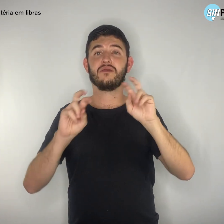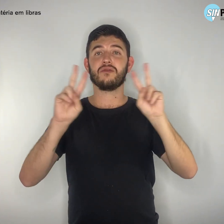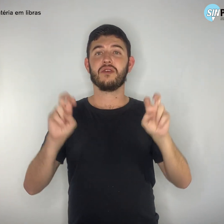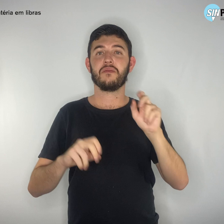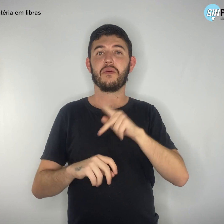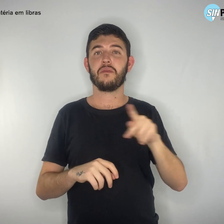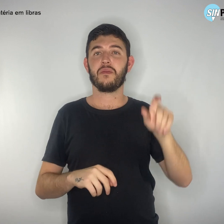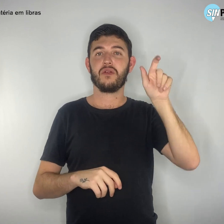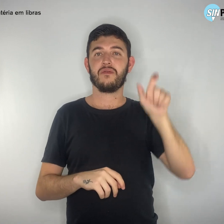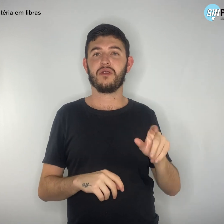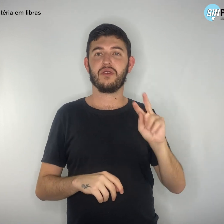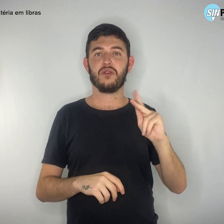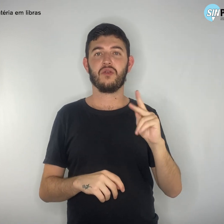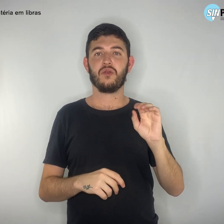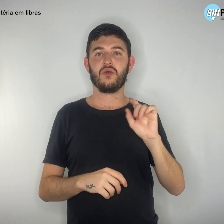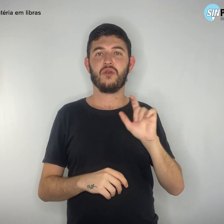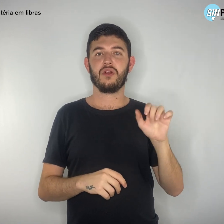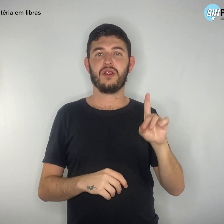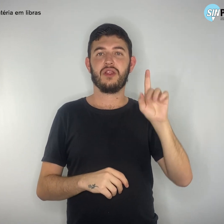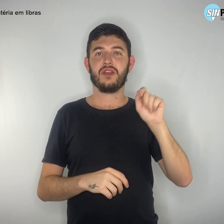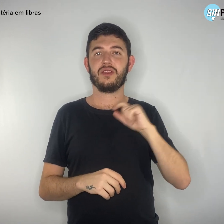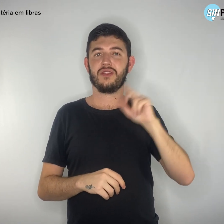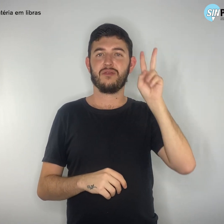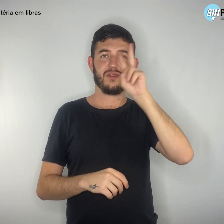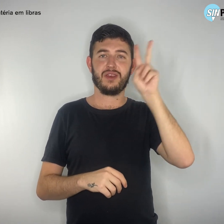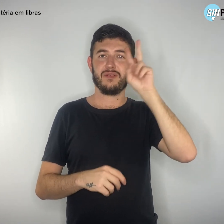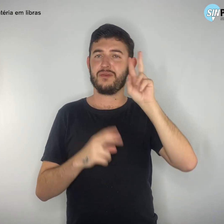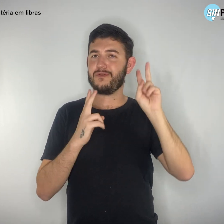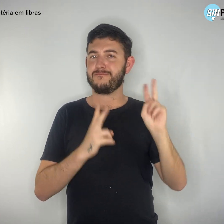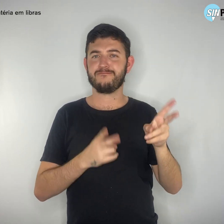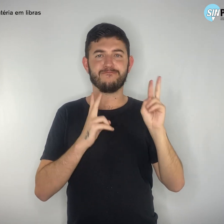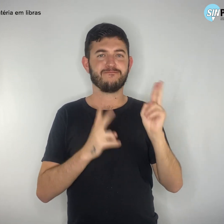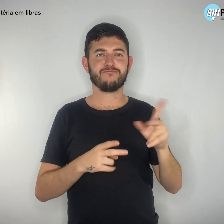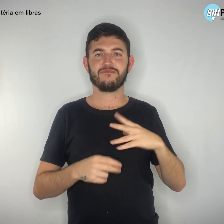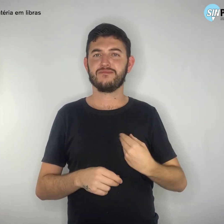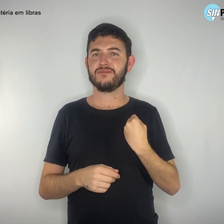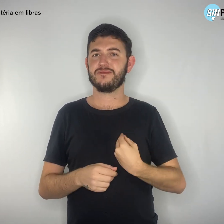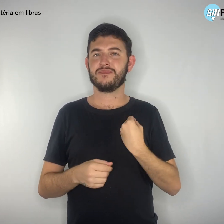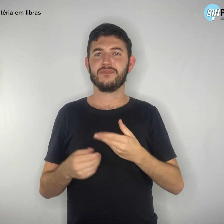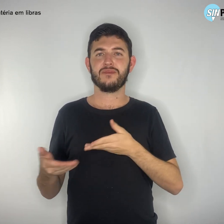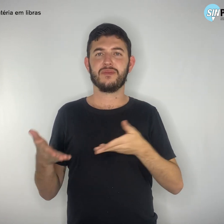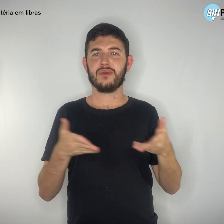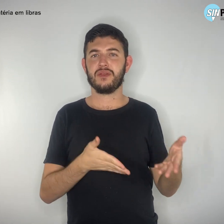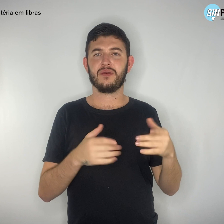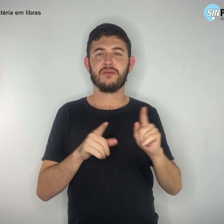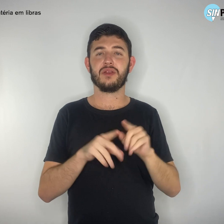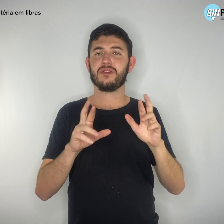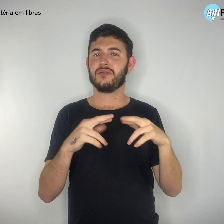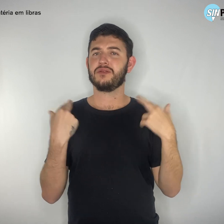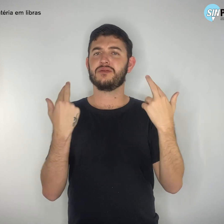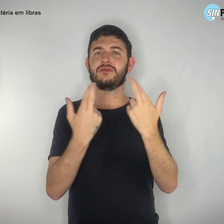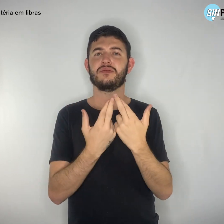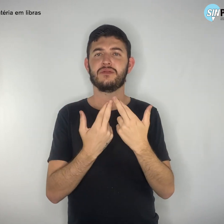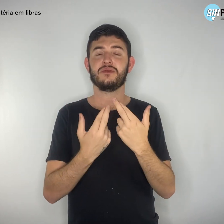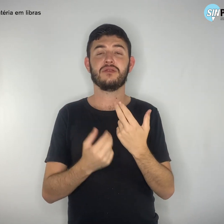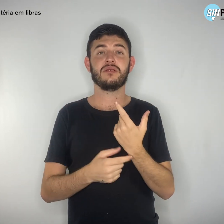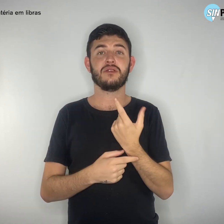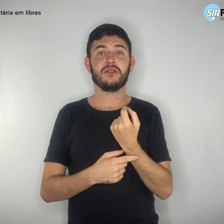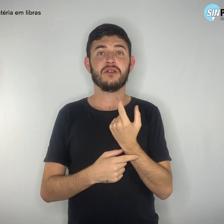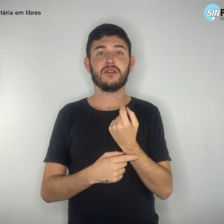Me lembro dela desde sempre participando das assembleias. Há 20 anos, ela